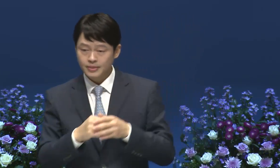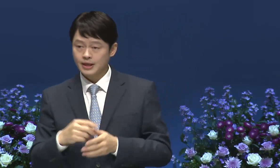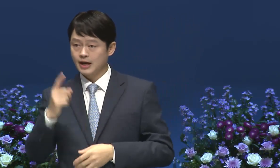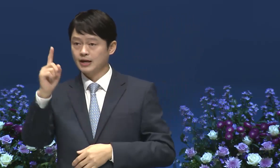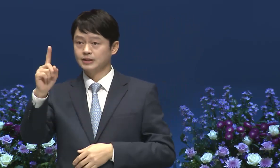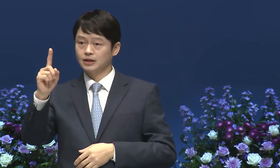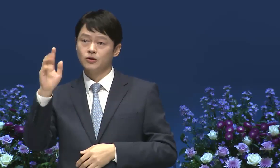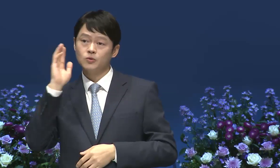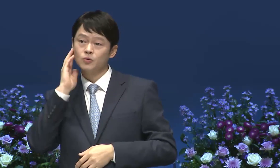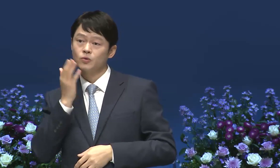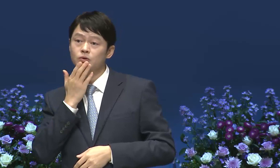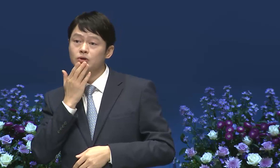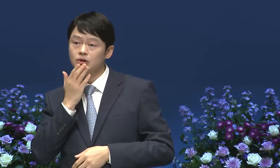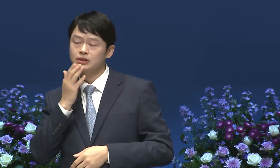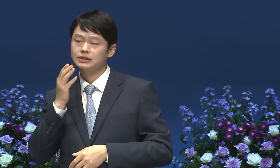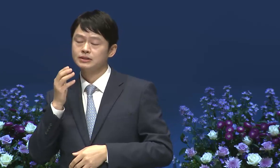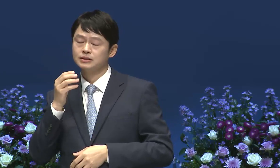농인들도 너무 많이 봤습니다.